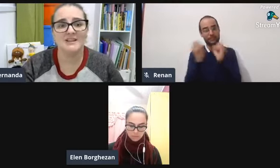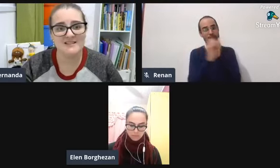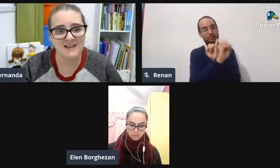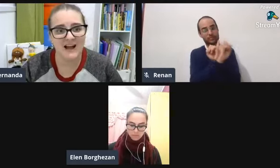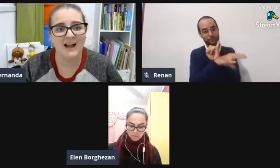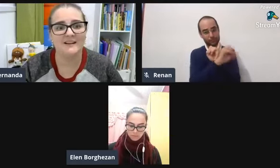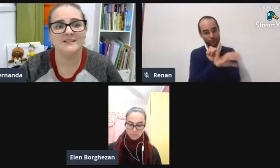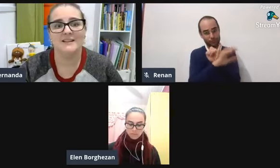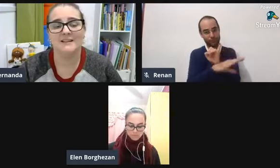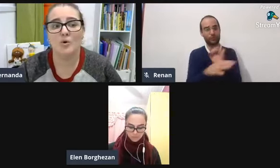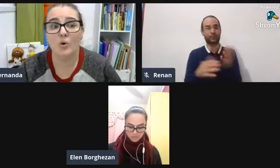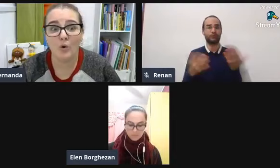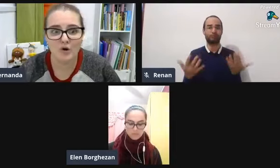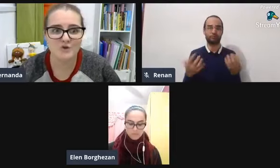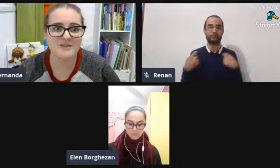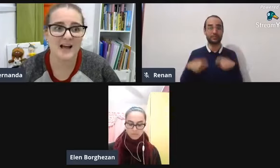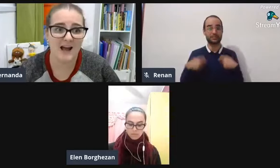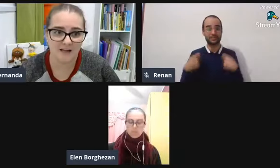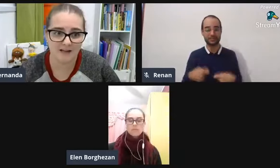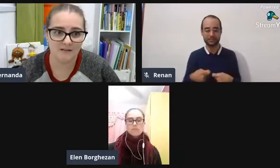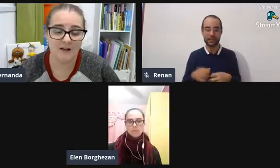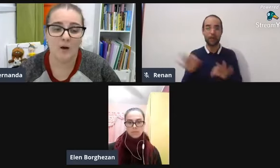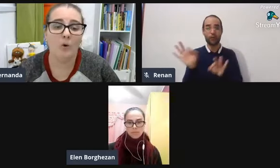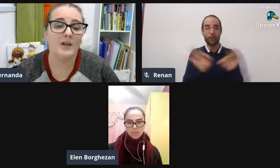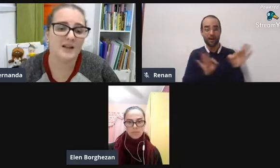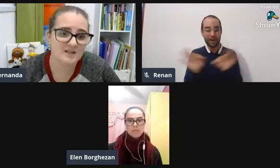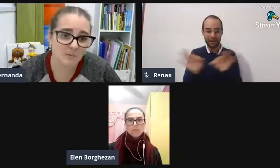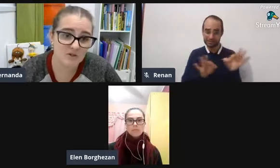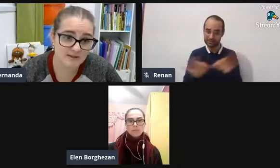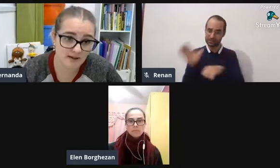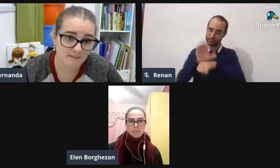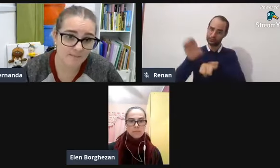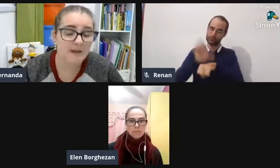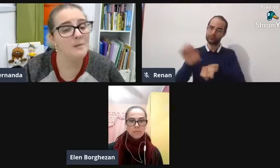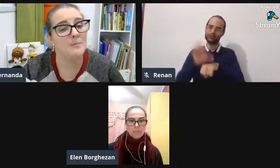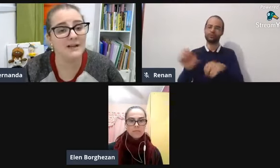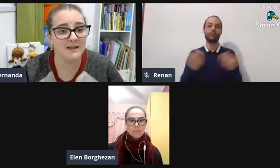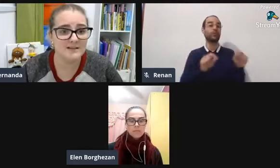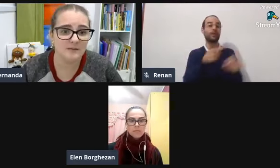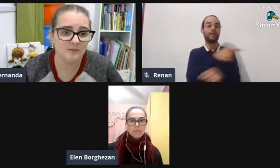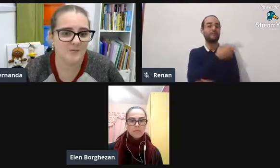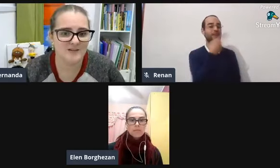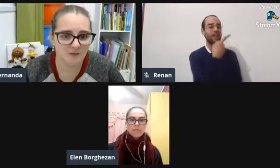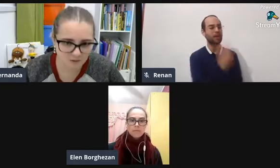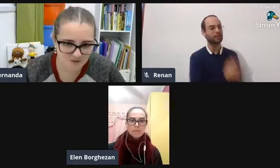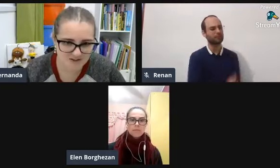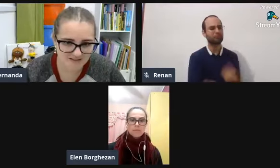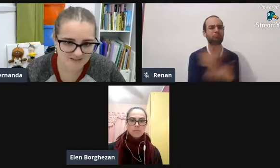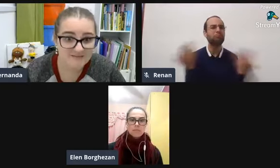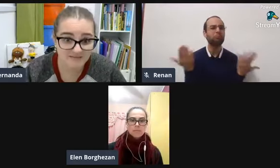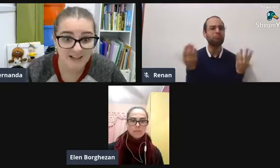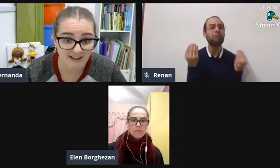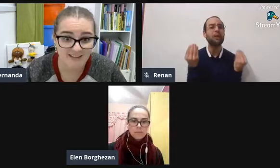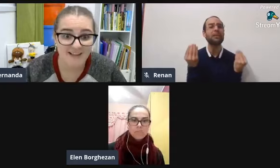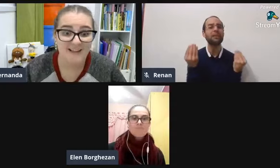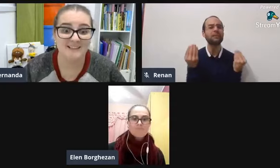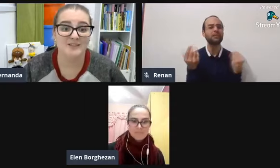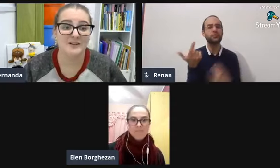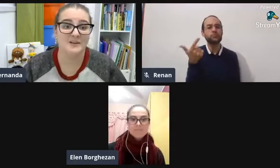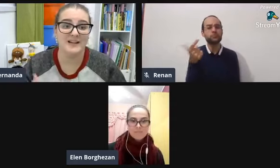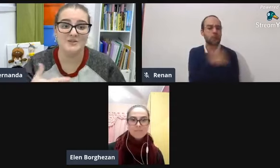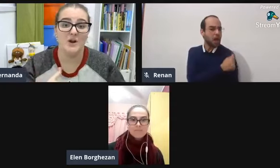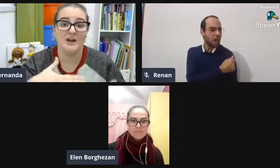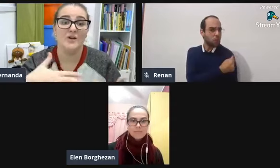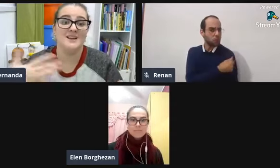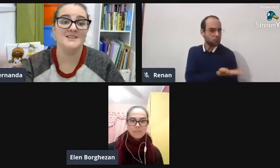Precisamos organizar cursos na área. O que eles vão me dizer? Para que se não temos alunos, né? Então,